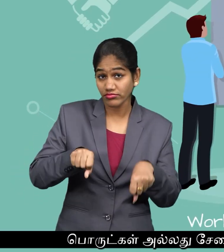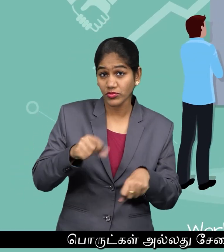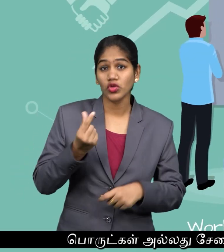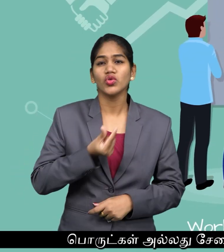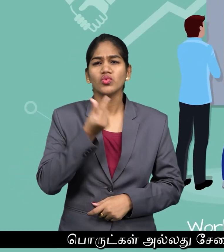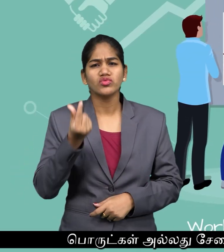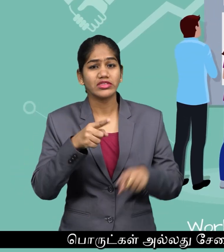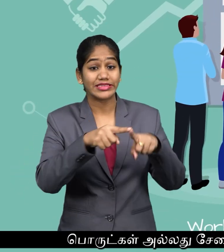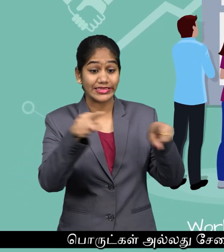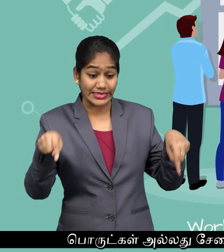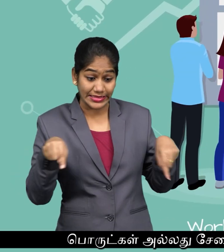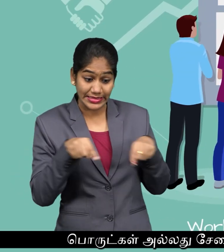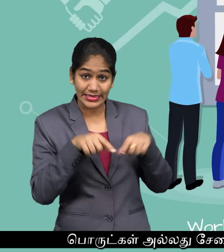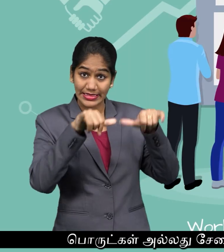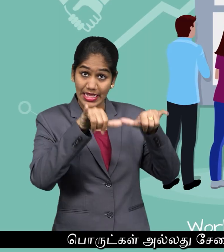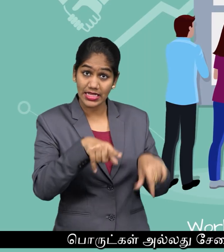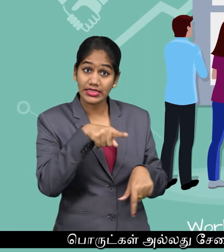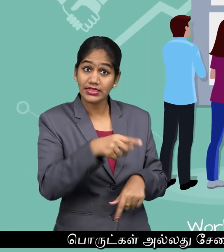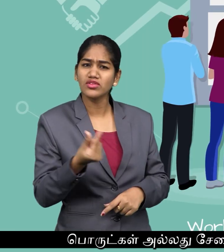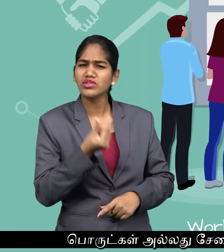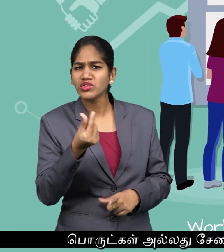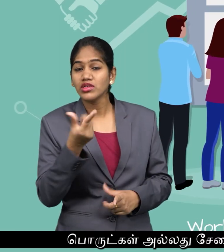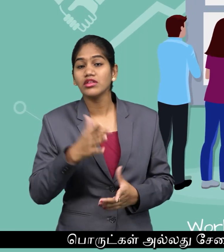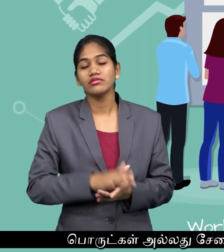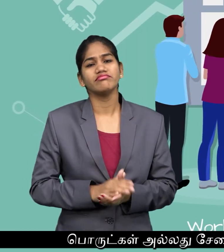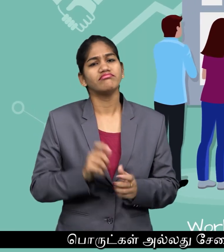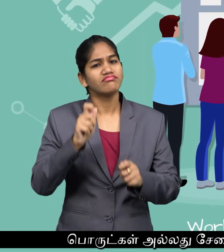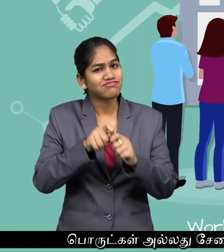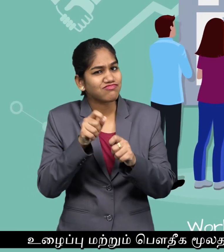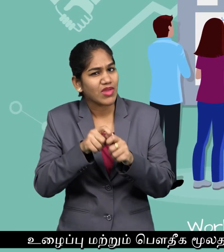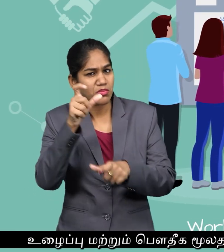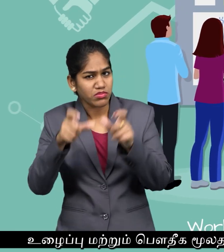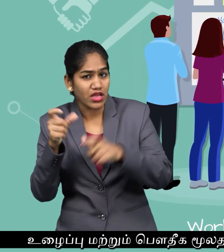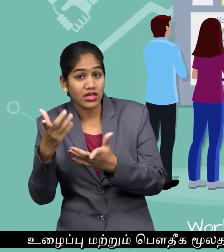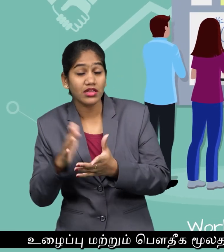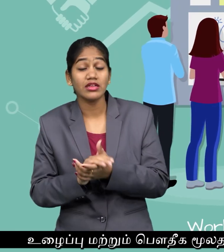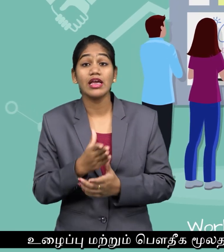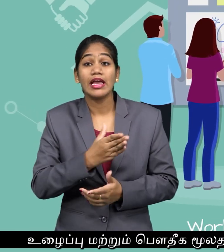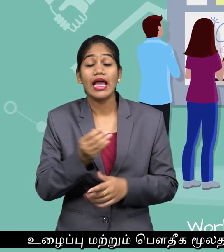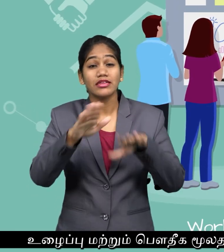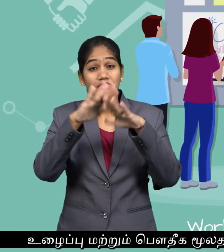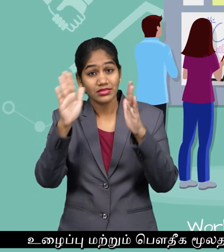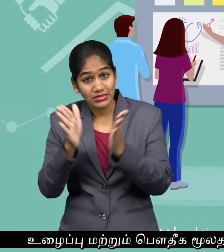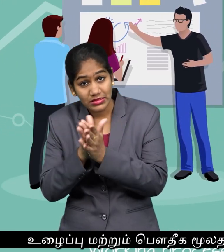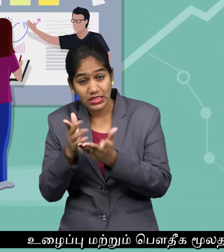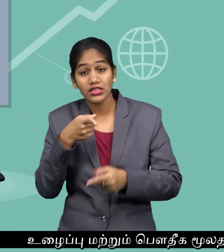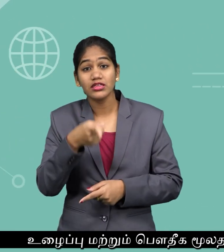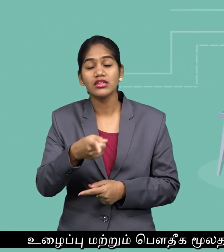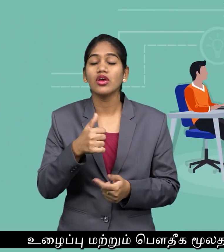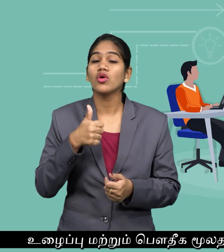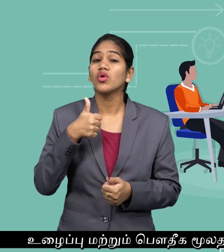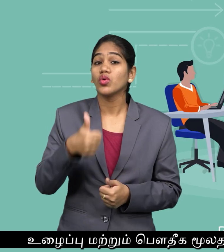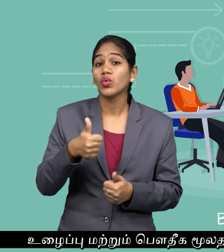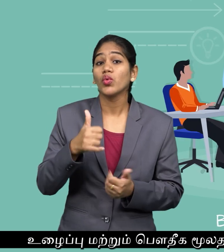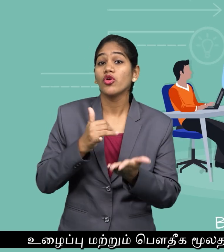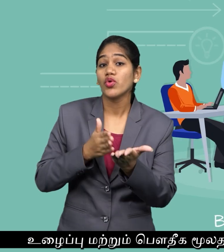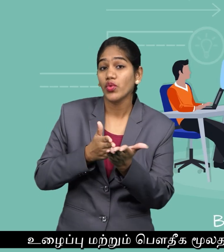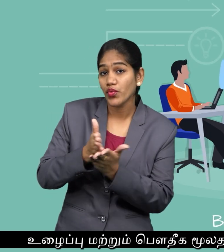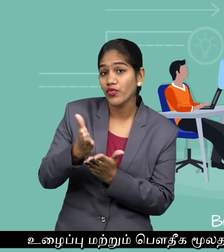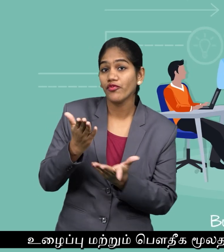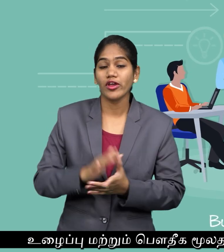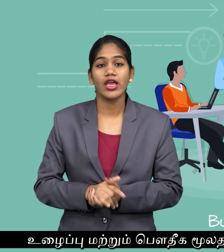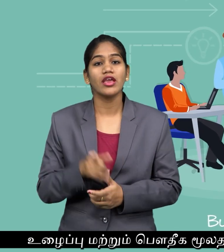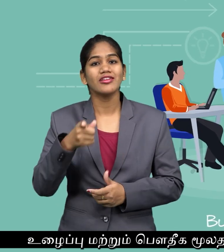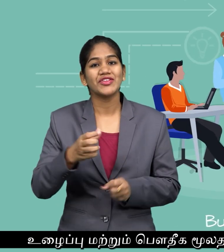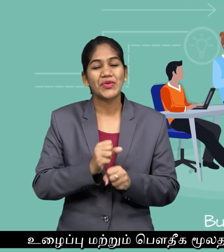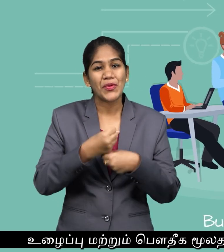பொருட்கள் அல்லது சேவைகளை உற்பத்தி செய்வதற்கு நிலம், உழைப்பு மற்றும் பௌதீக மூலதனத்தை அர்த்தமுள்ள